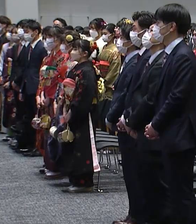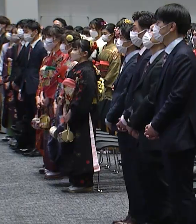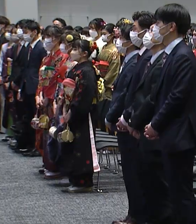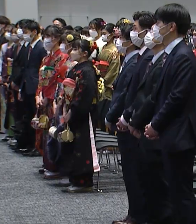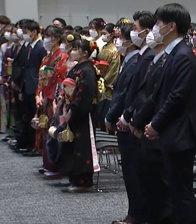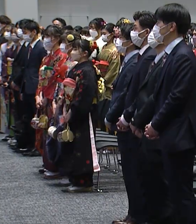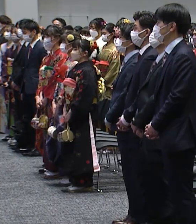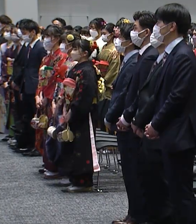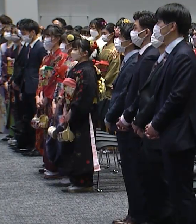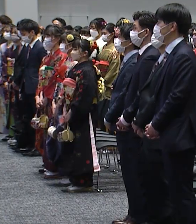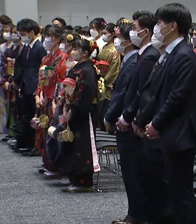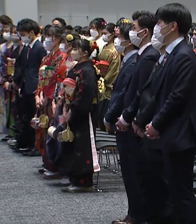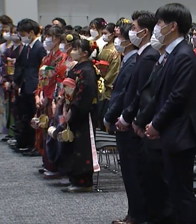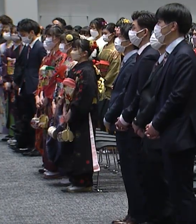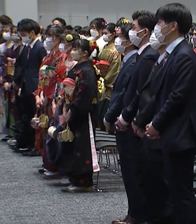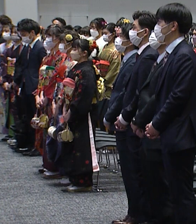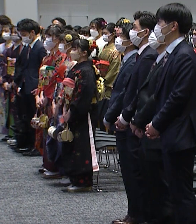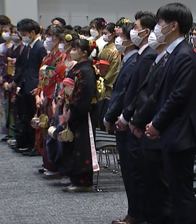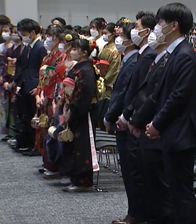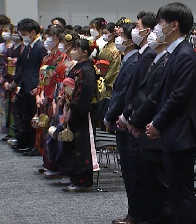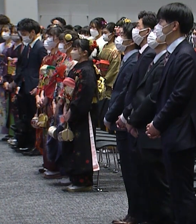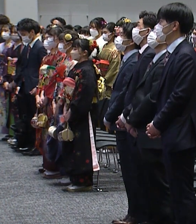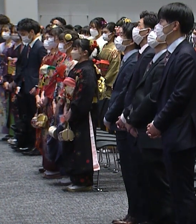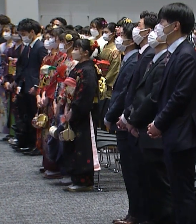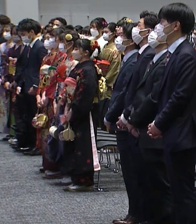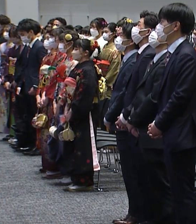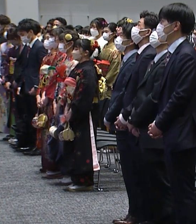長崎歯科をご清聴ください